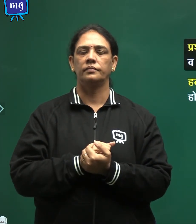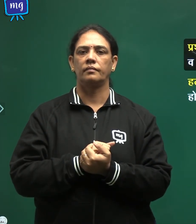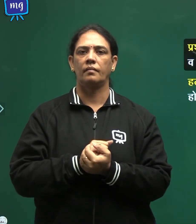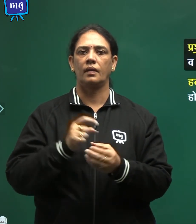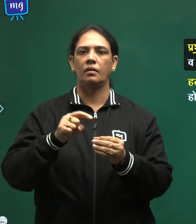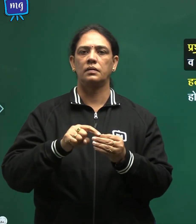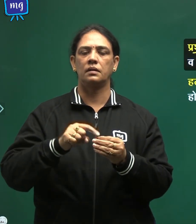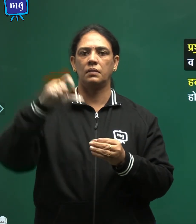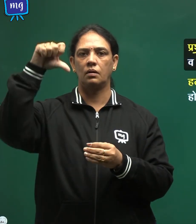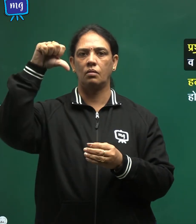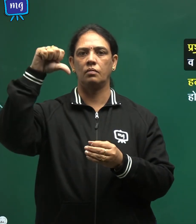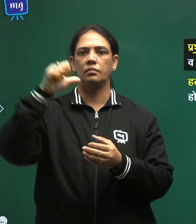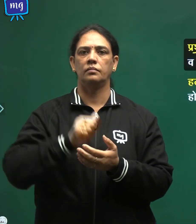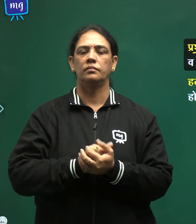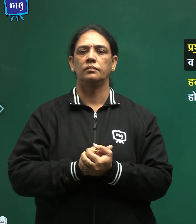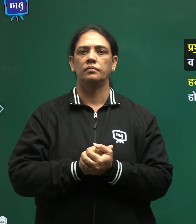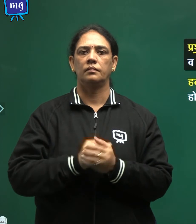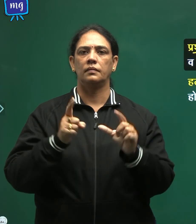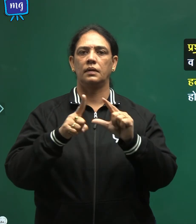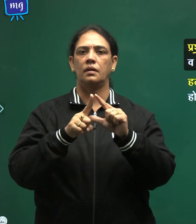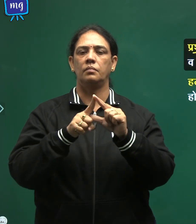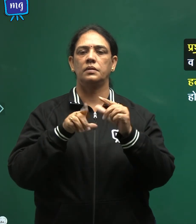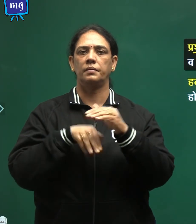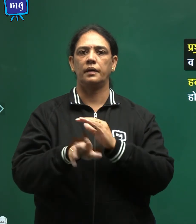प्रश्न नंबर 9, त्रिभुज में